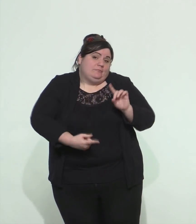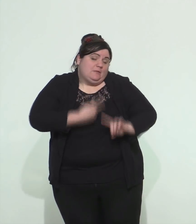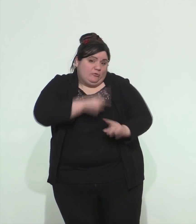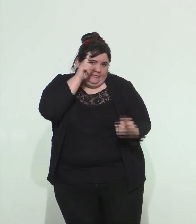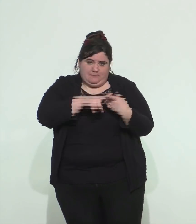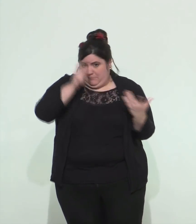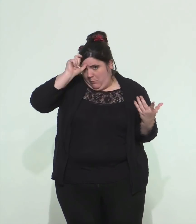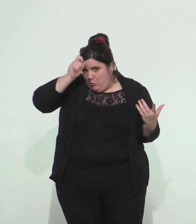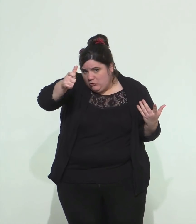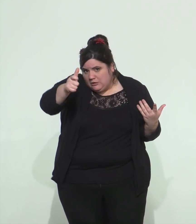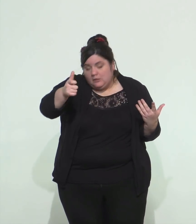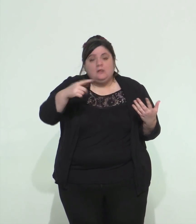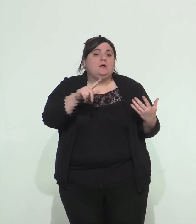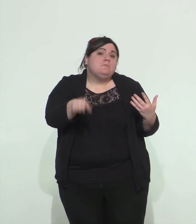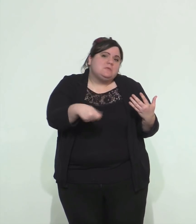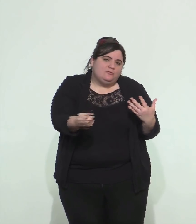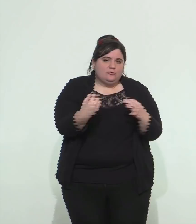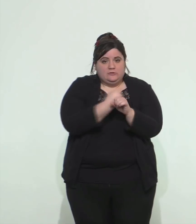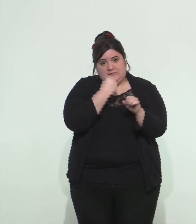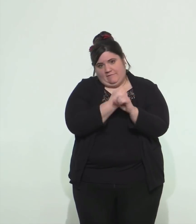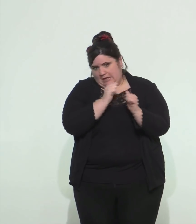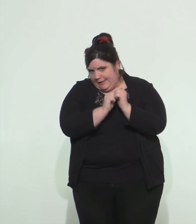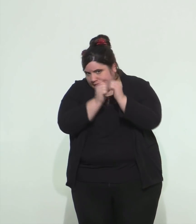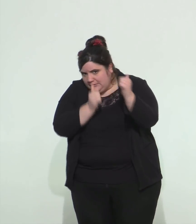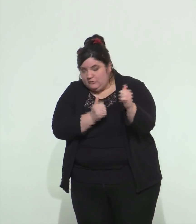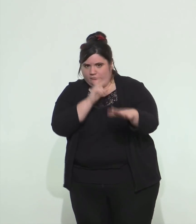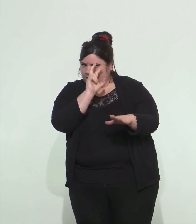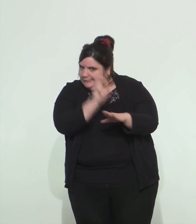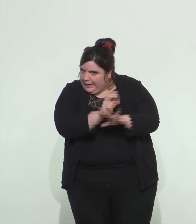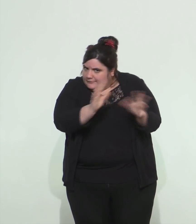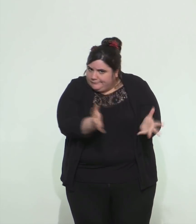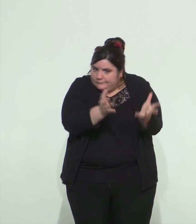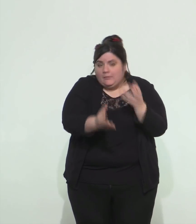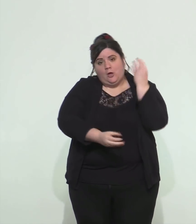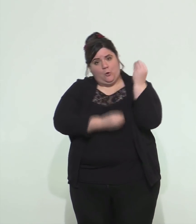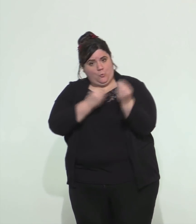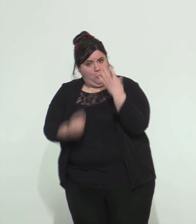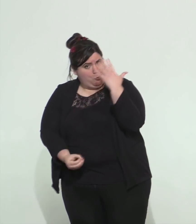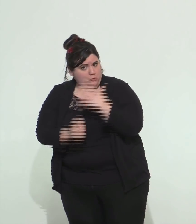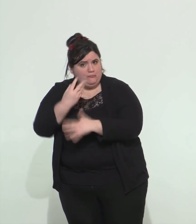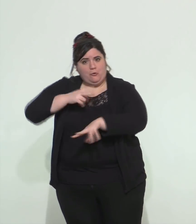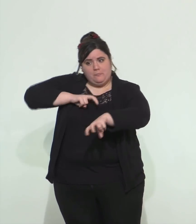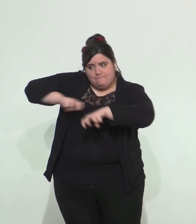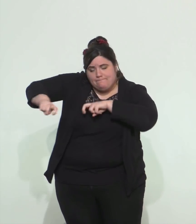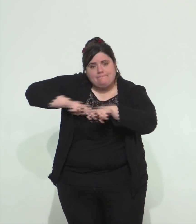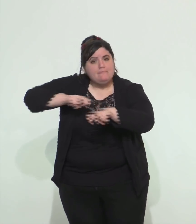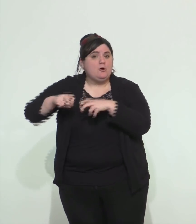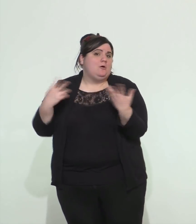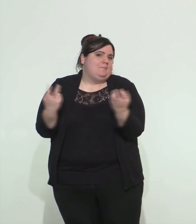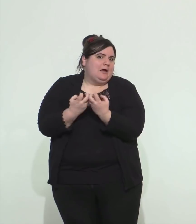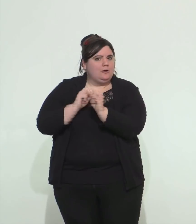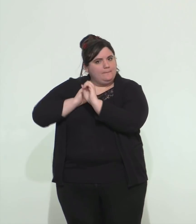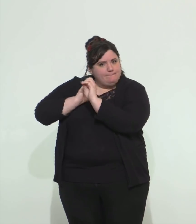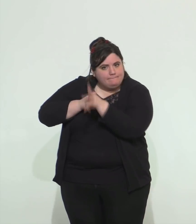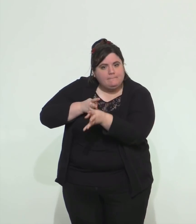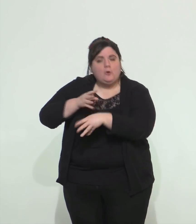pense qu'il va falloir trouver de nouveaux moyens de se déplacer. Vous savez que tout ce qui est mobilité douce est évidemment fortement encouragé. Et puis après, on